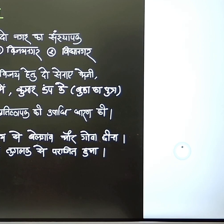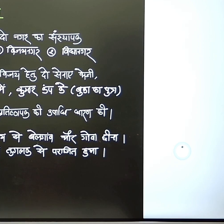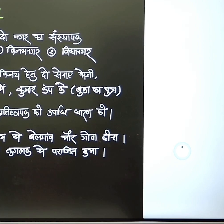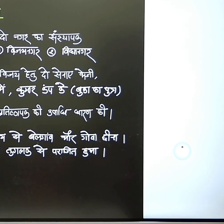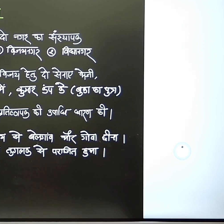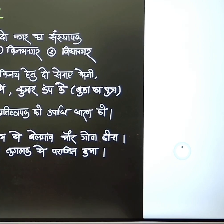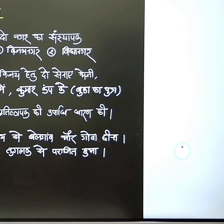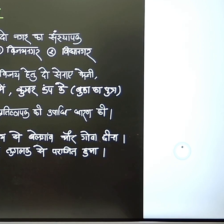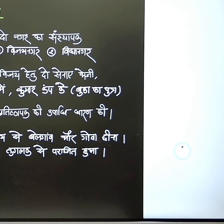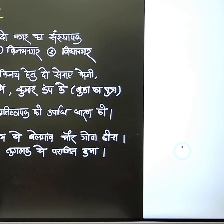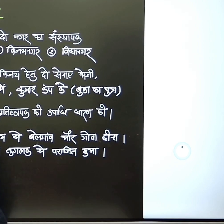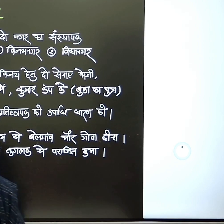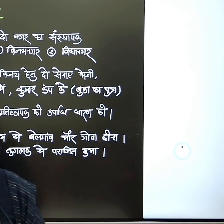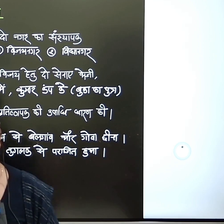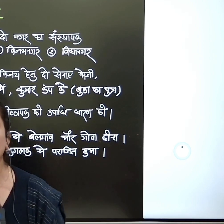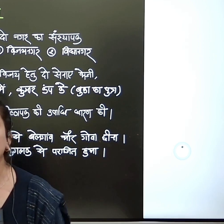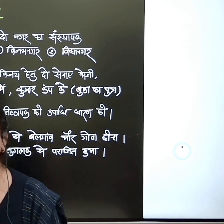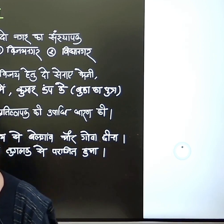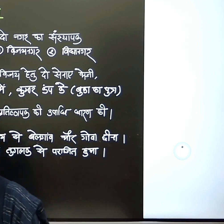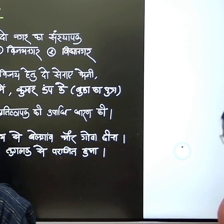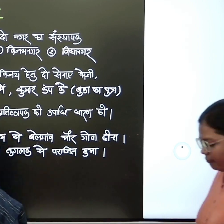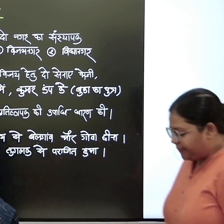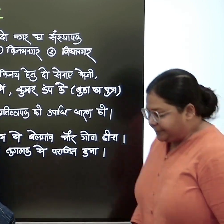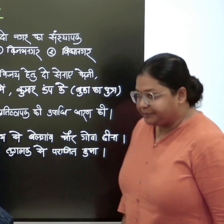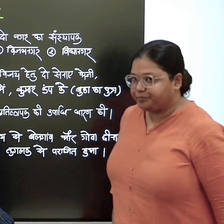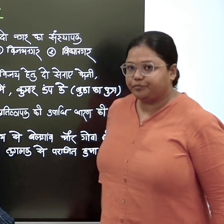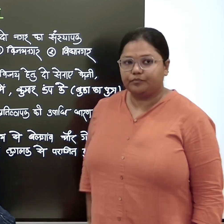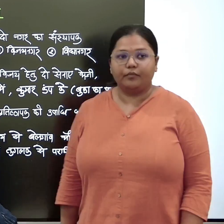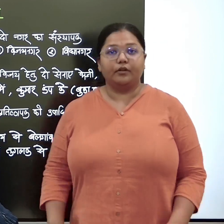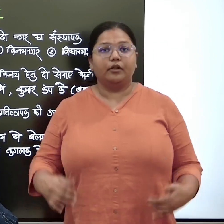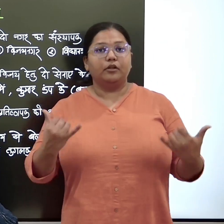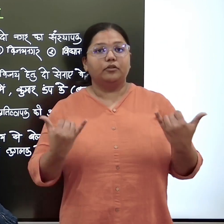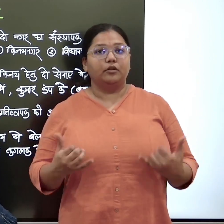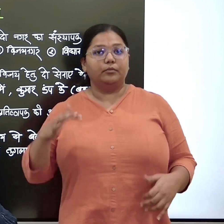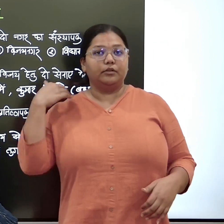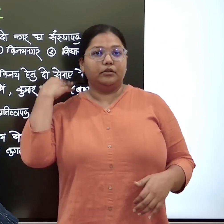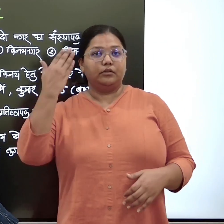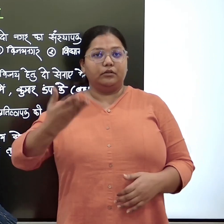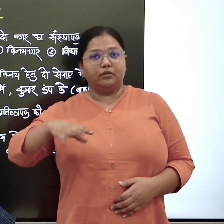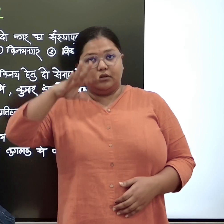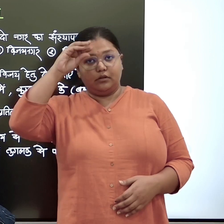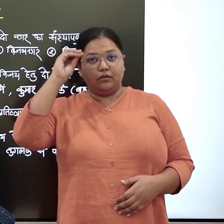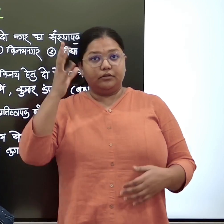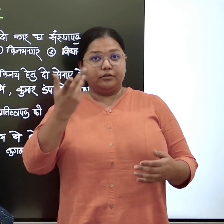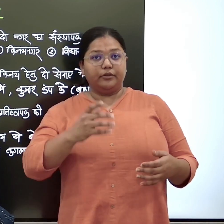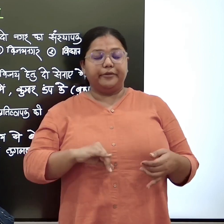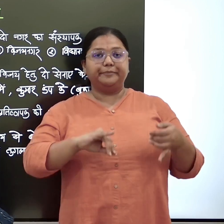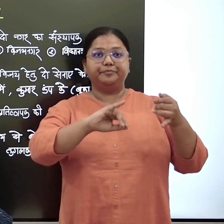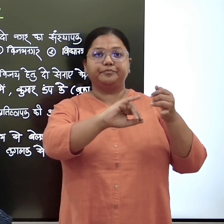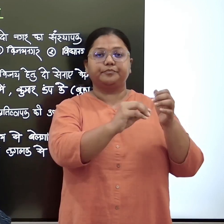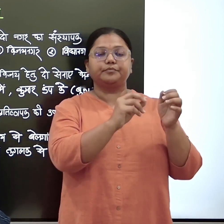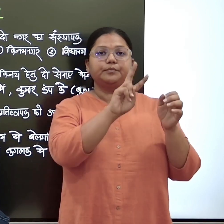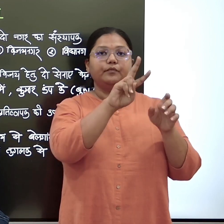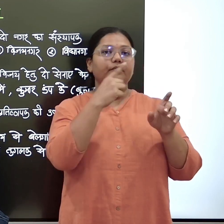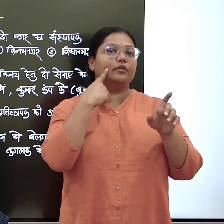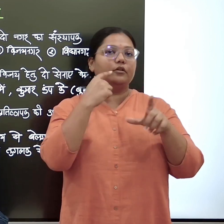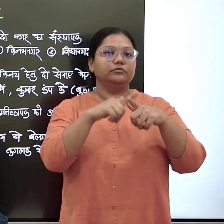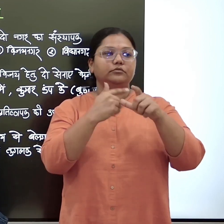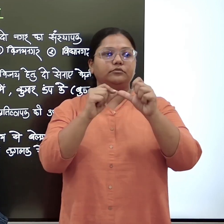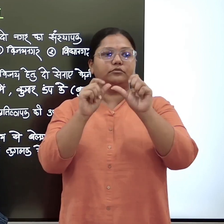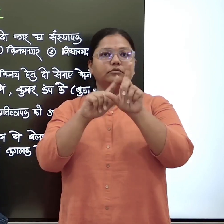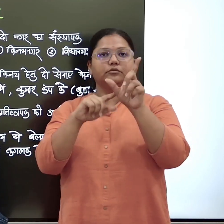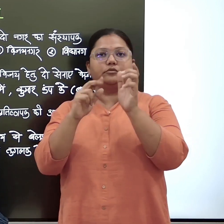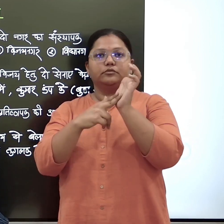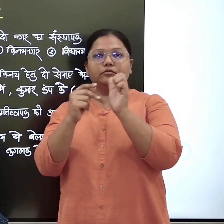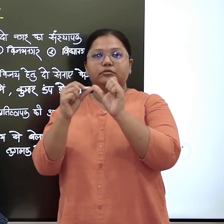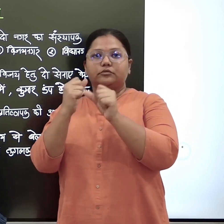ठीक, तो ये थे साहित्यिक स्रोत और ये हो गई आपकी कहानी। कहानी क्या थी कि विजयनगर साम्राज्य को इन लोगों